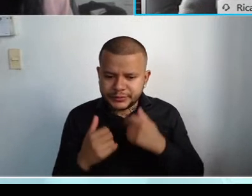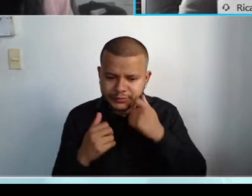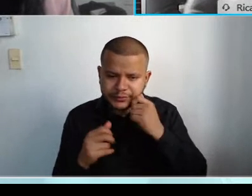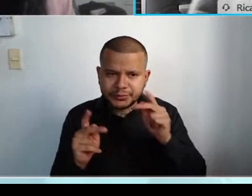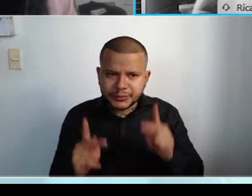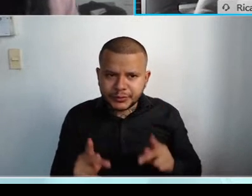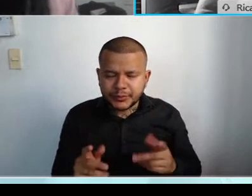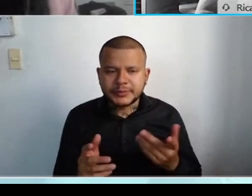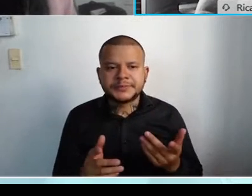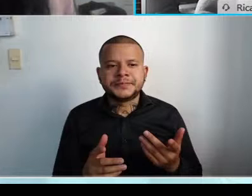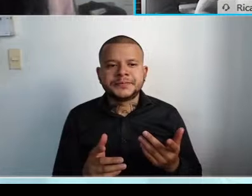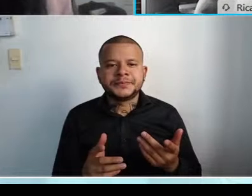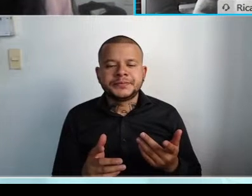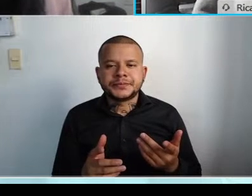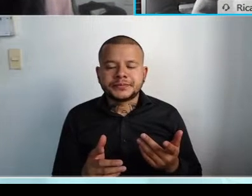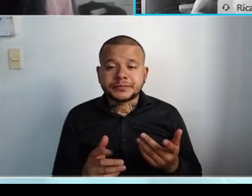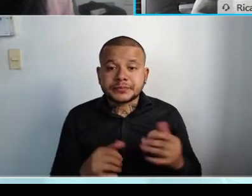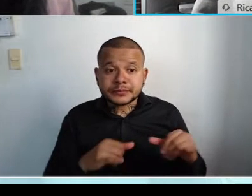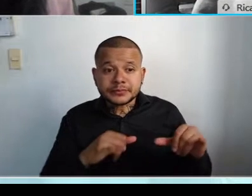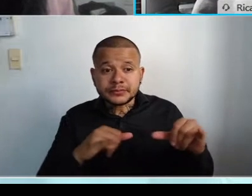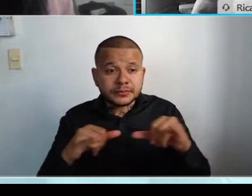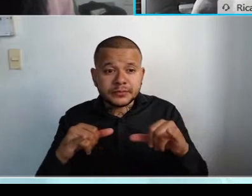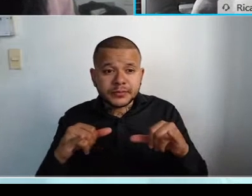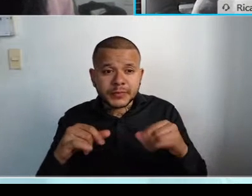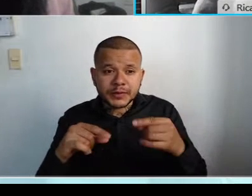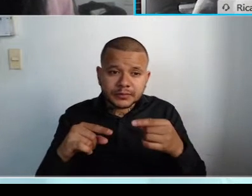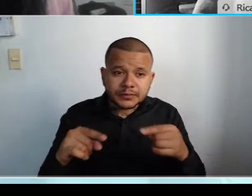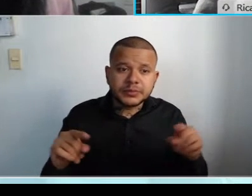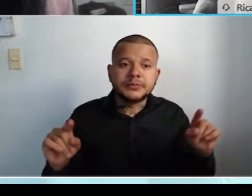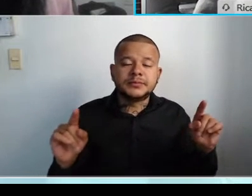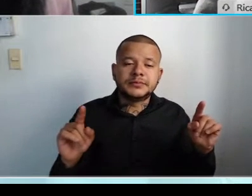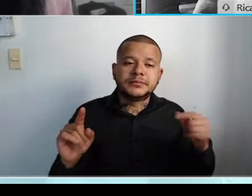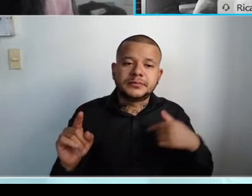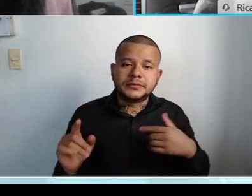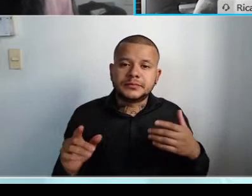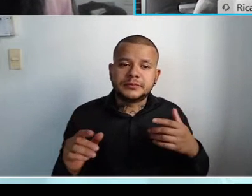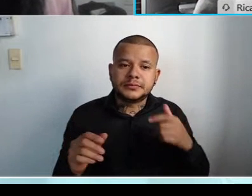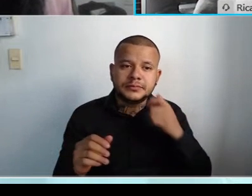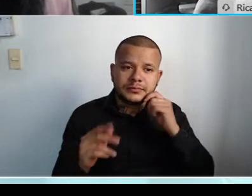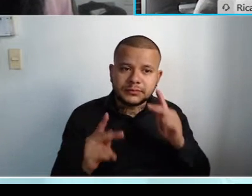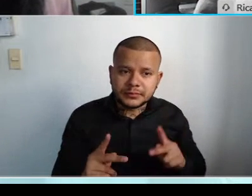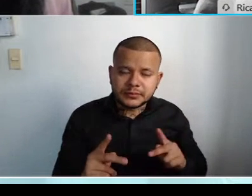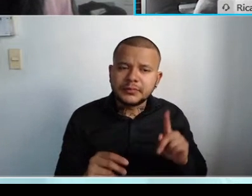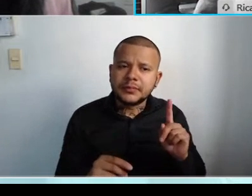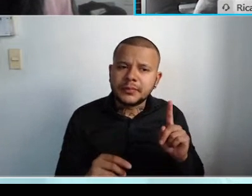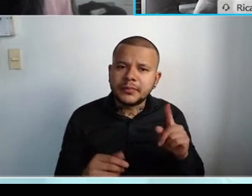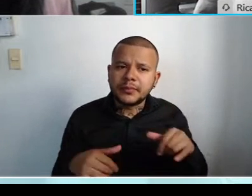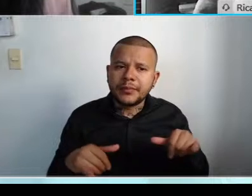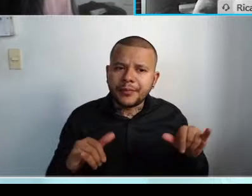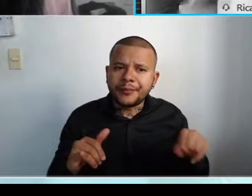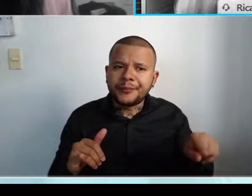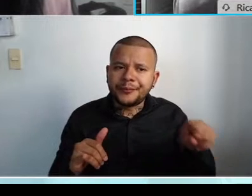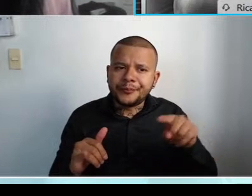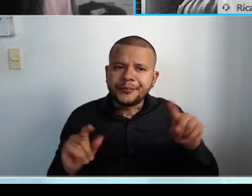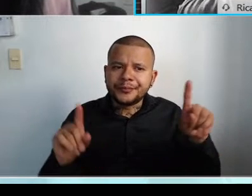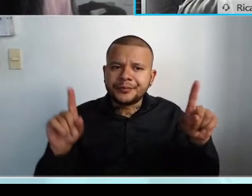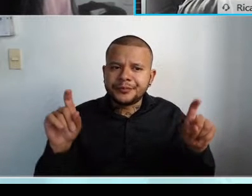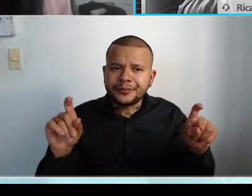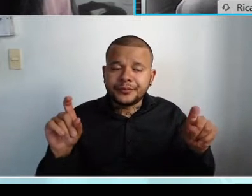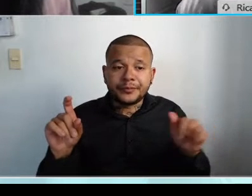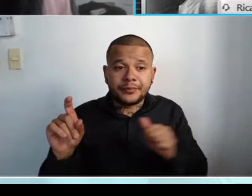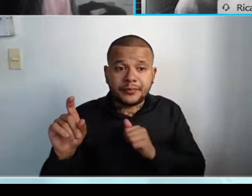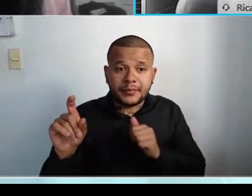humanos diferenciados. Y sigue en el aire, Yasmín, una pregunta que incluso me la hago